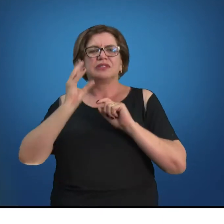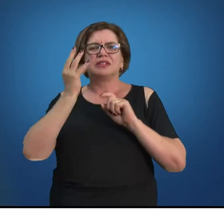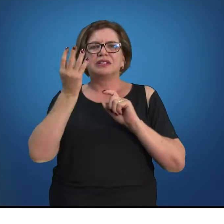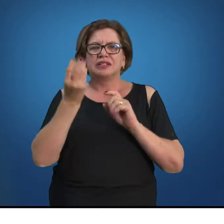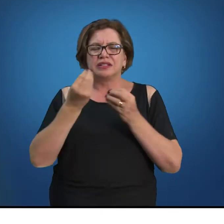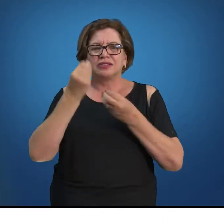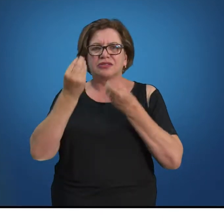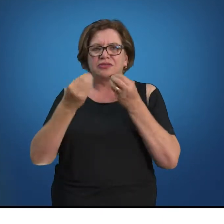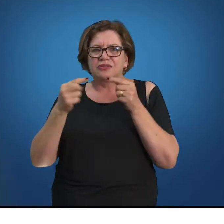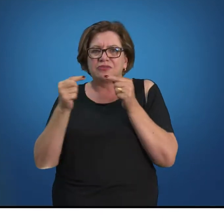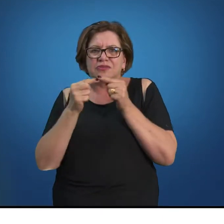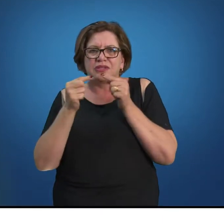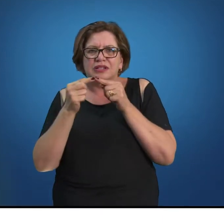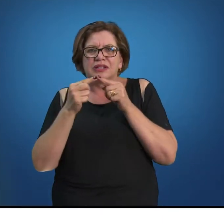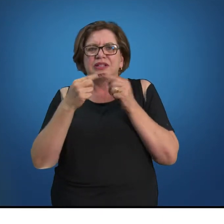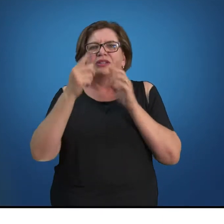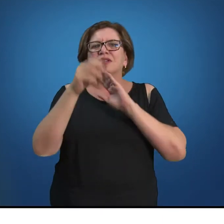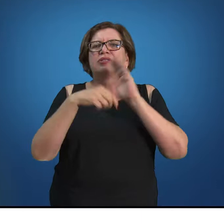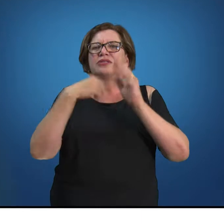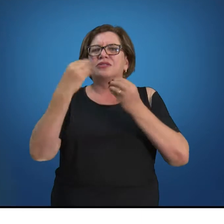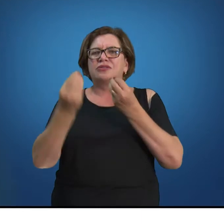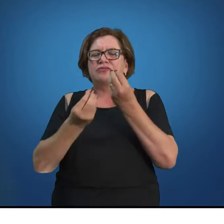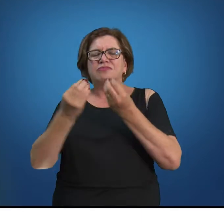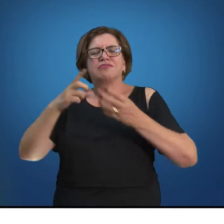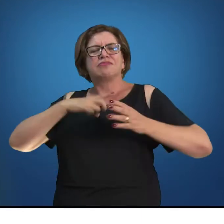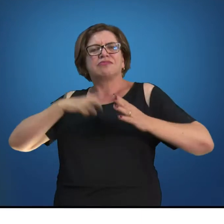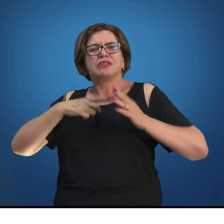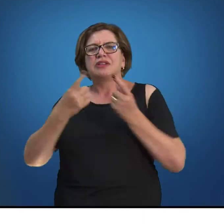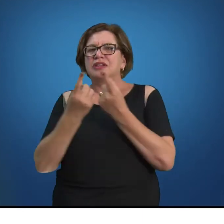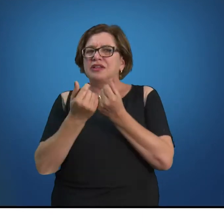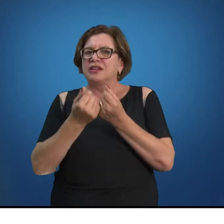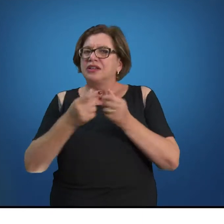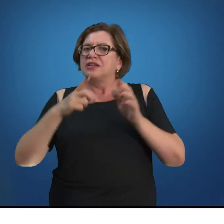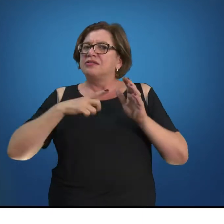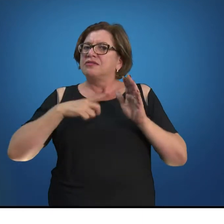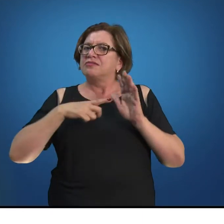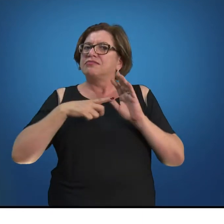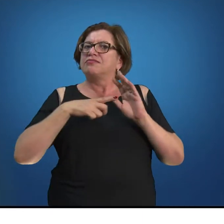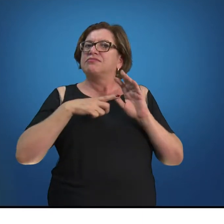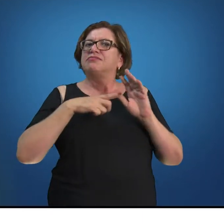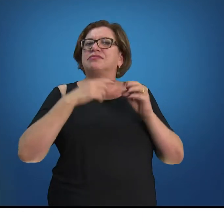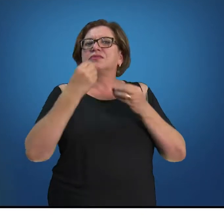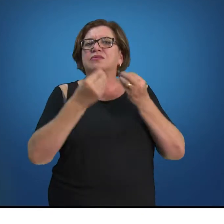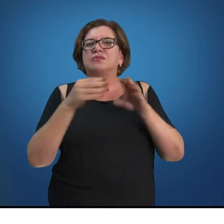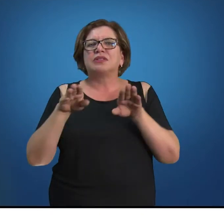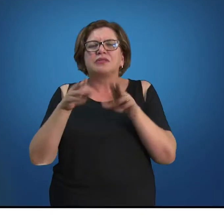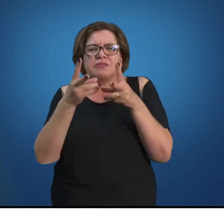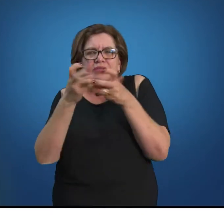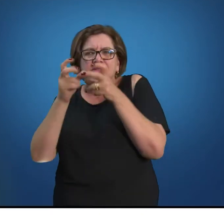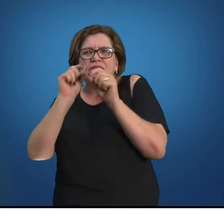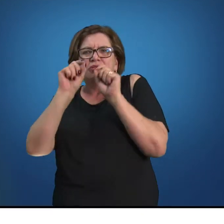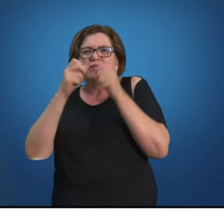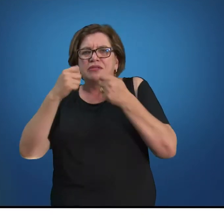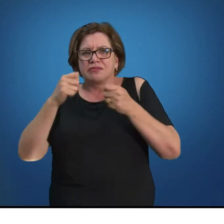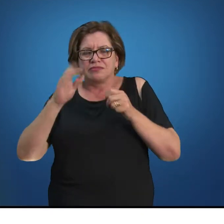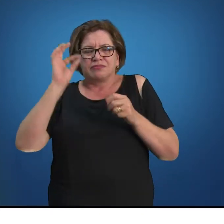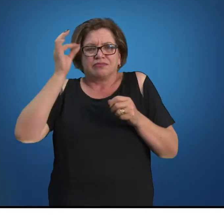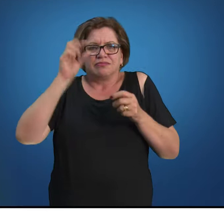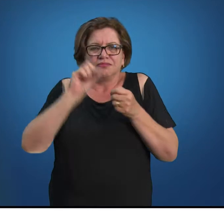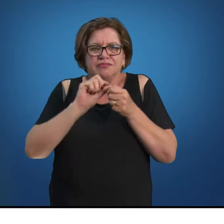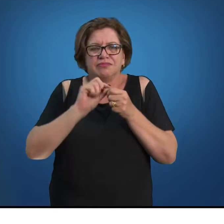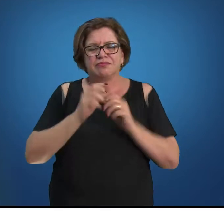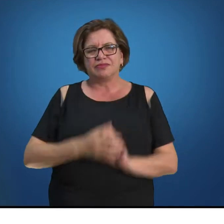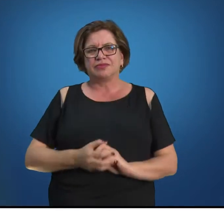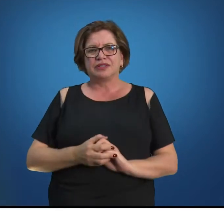dos marcos dos recursos presentemente disponíveis e tendo em vista as necessidades imediatas.